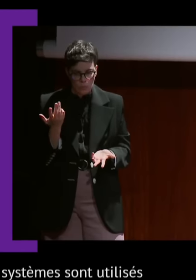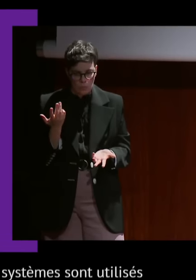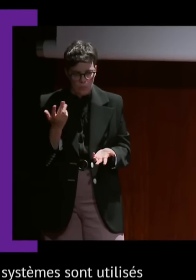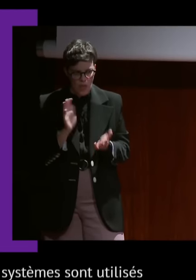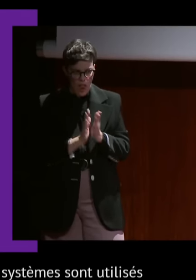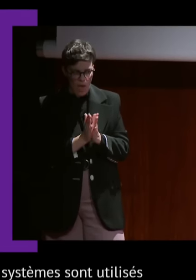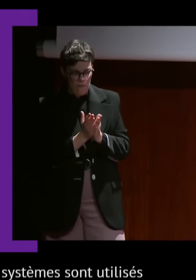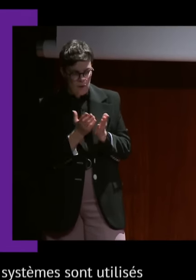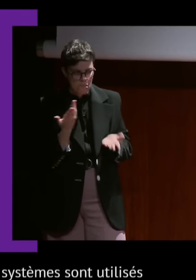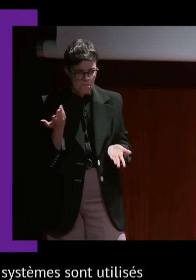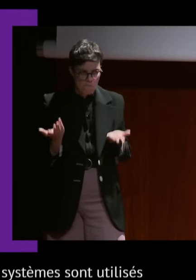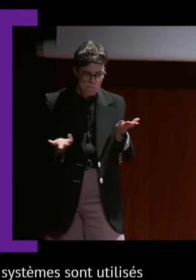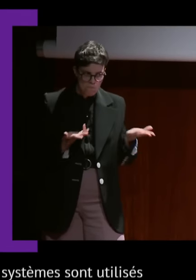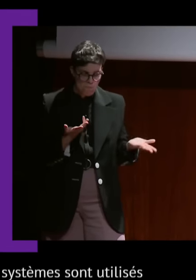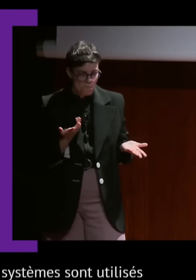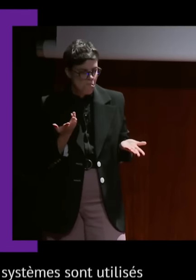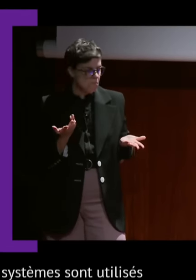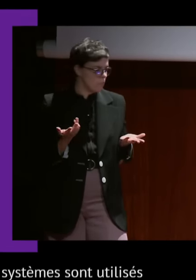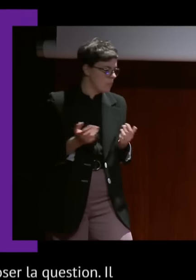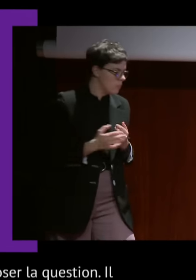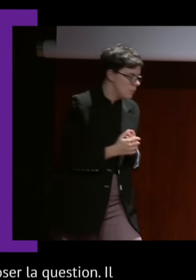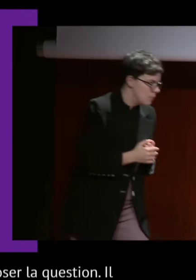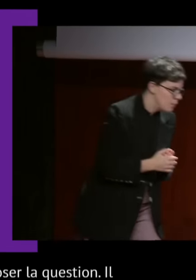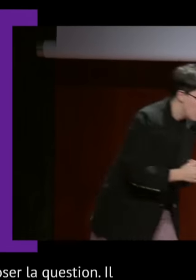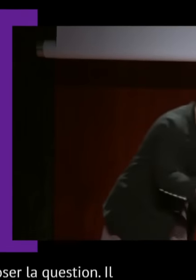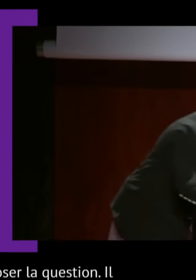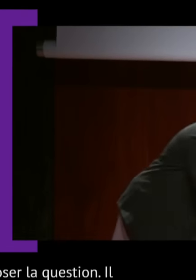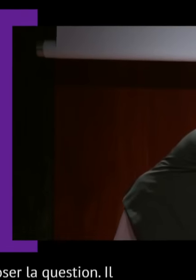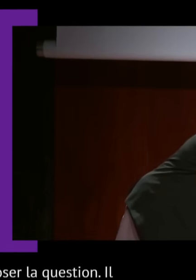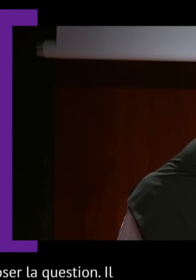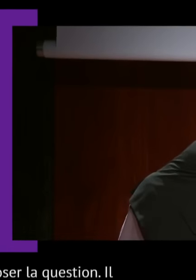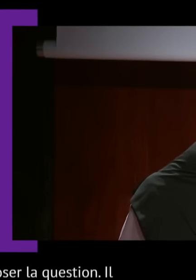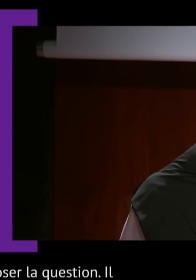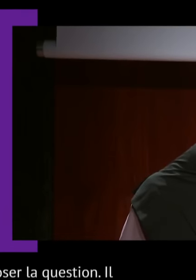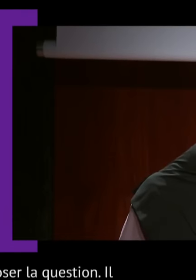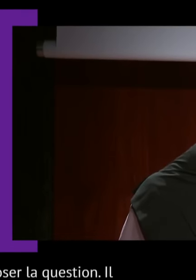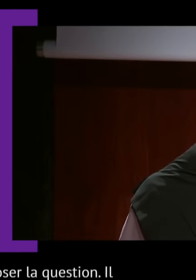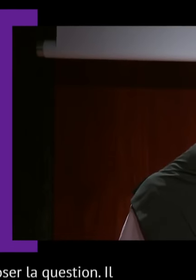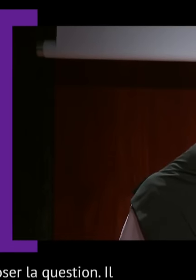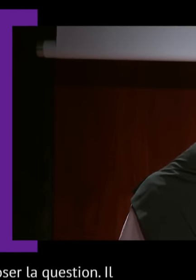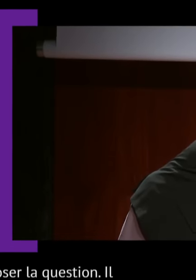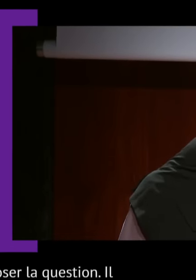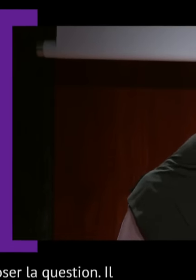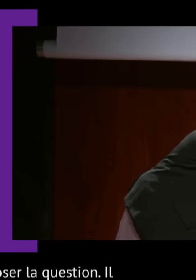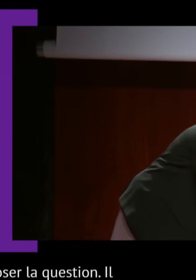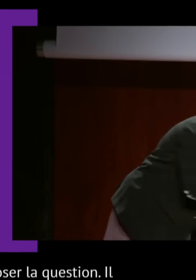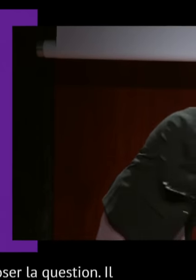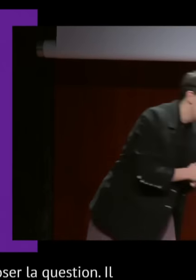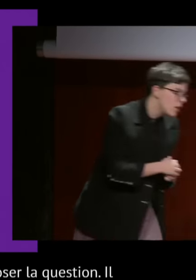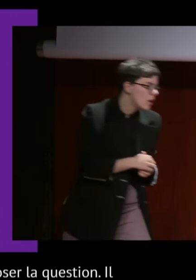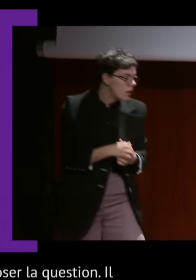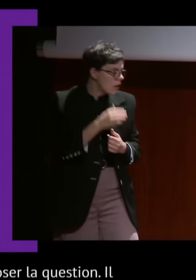Alors, l'intérêt pour l'édition, alors, est-ce que c'est intéressant l'édition papier?